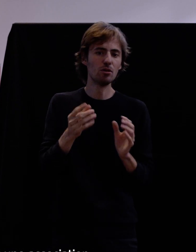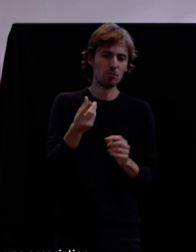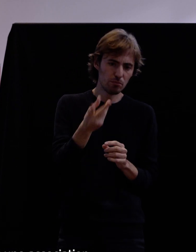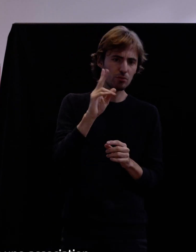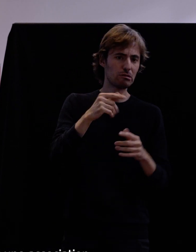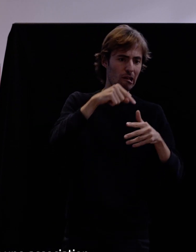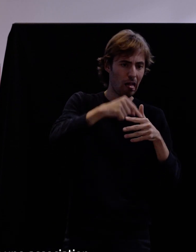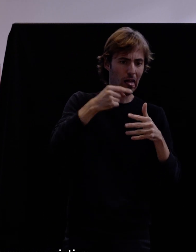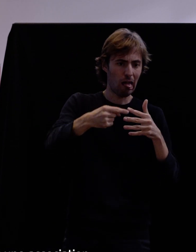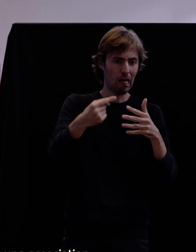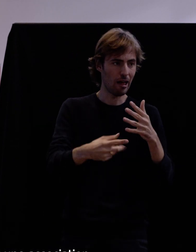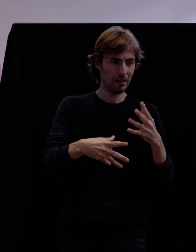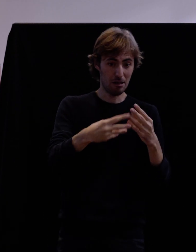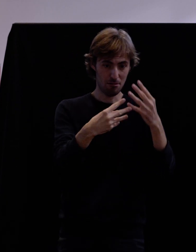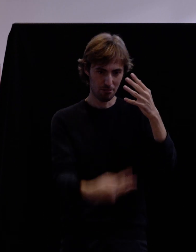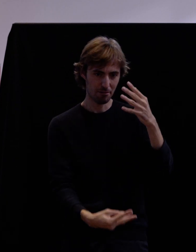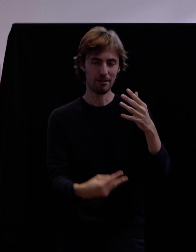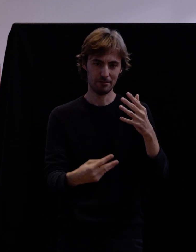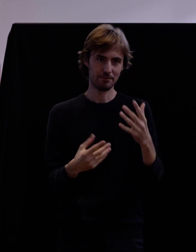de choses qui, effectivement,